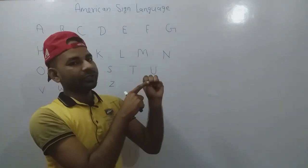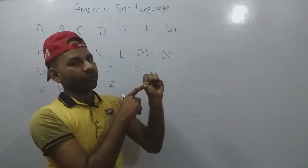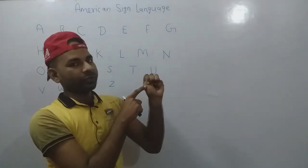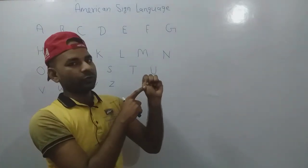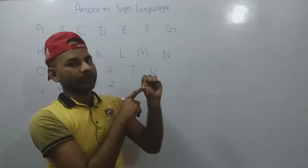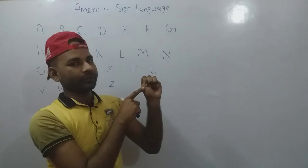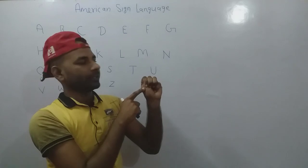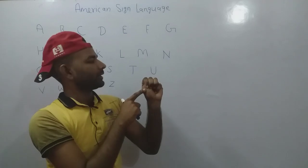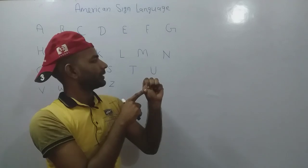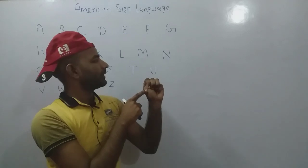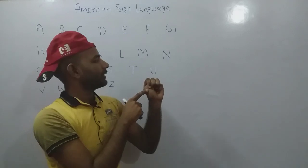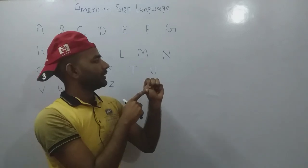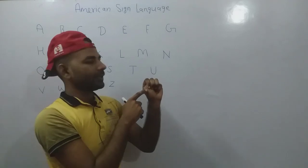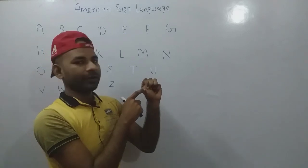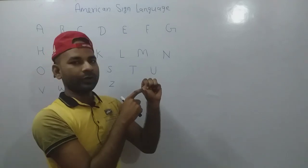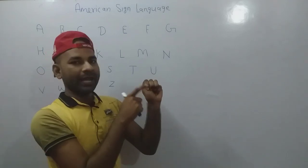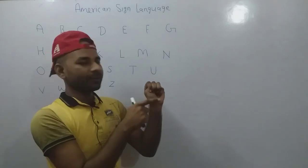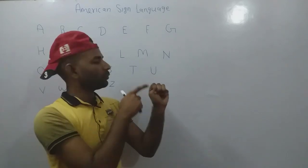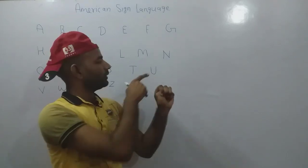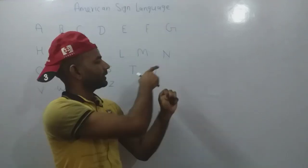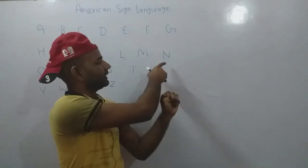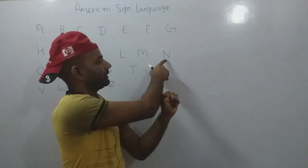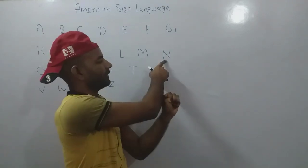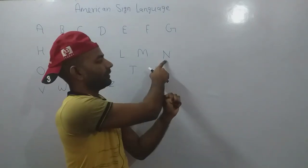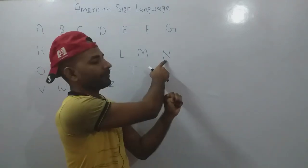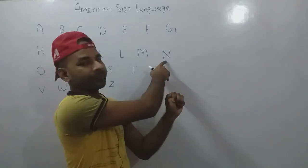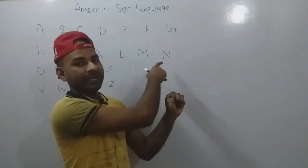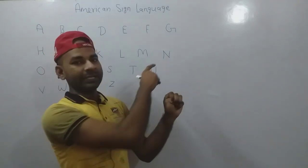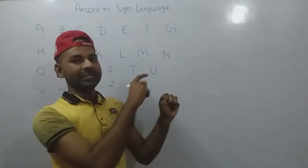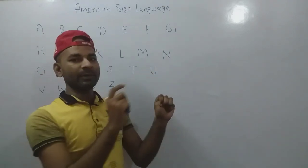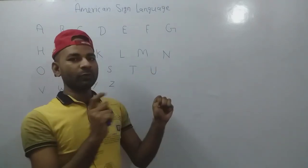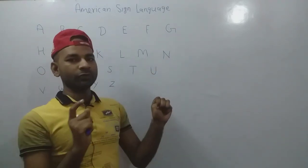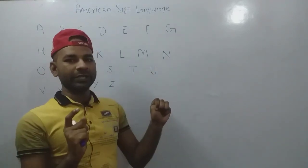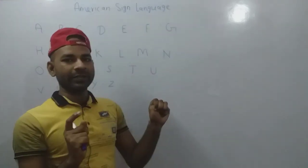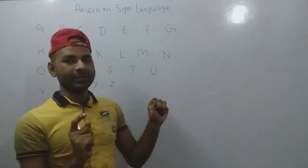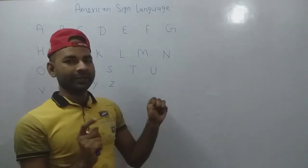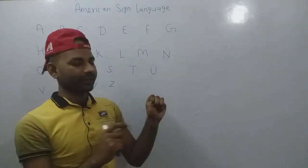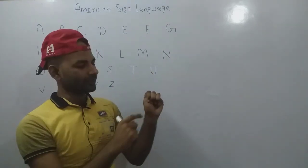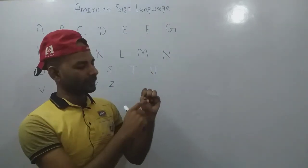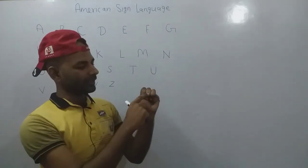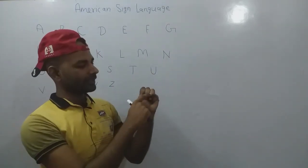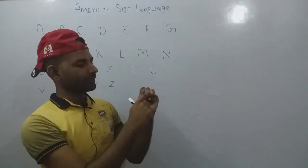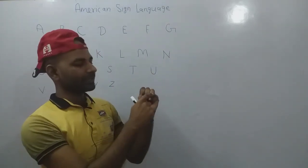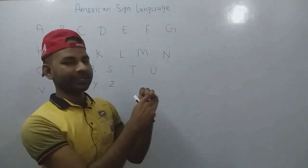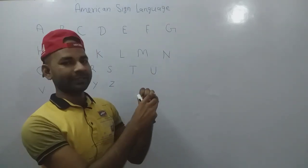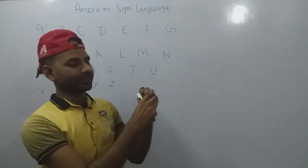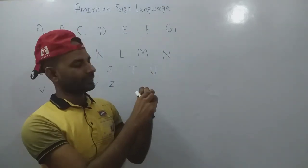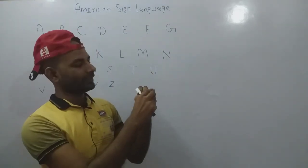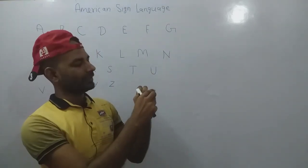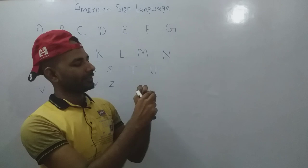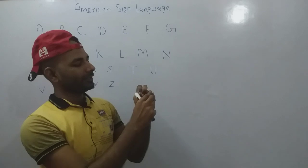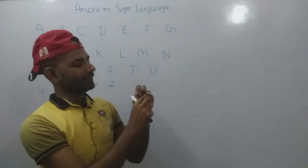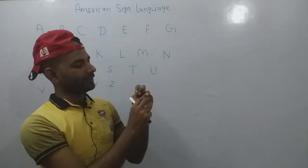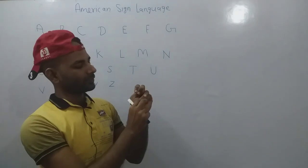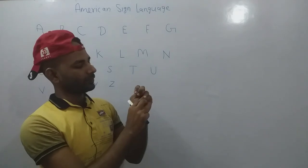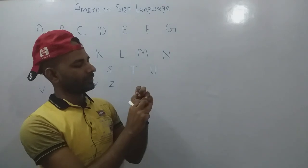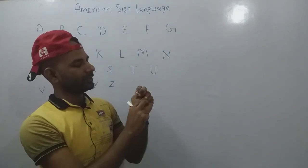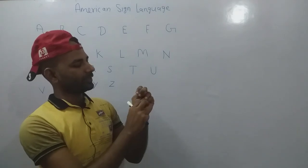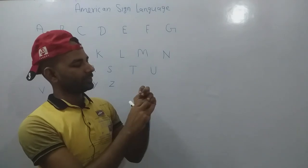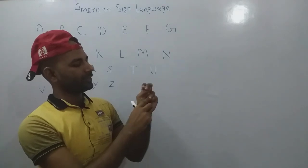अंगूठे के ऊपर होती है, और N बोलने के लिए ये वाला, इसमें आपको कुछ नहीं करना है, केवल एक इसमें से हटा दीजिए, इसको नीचे कर लीजिए।